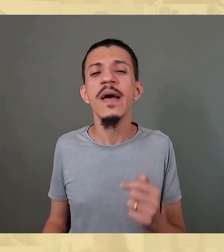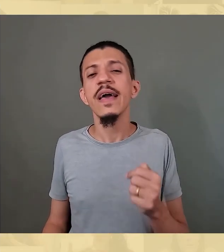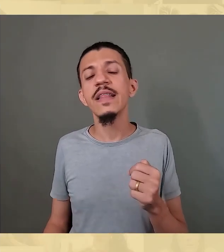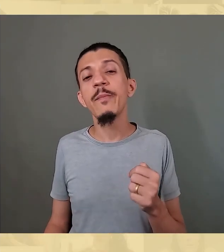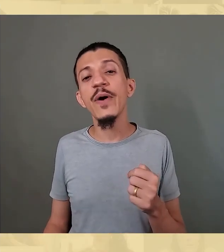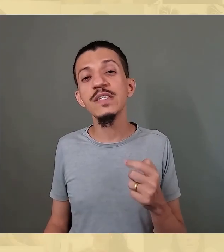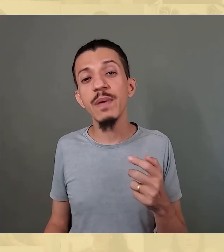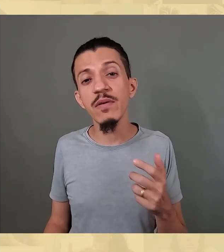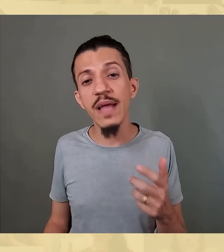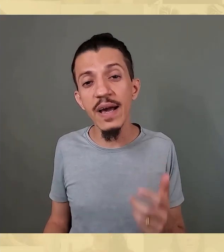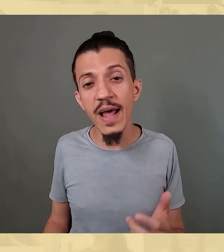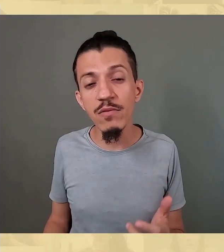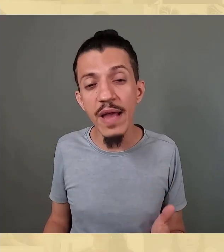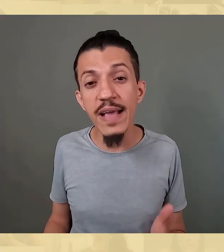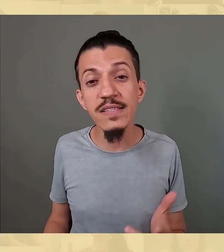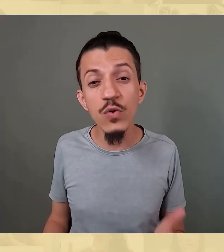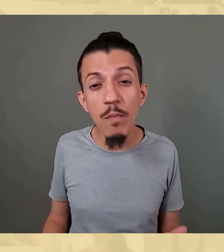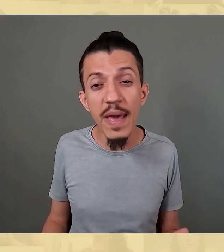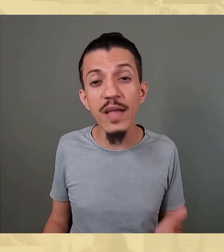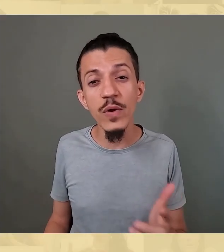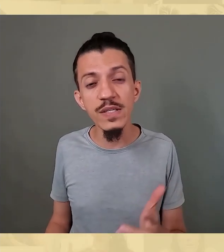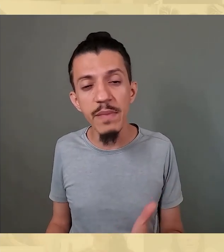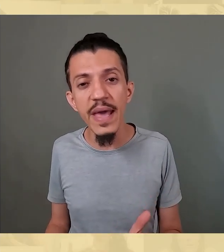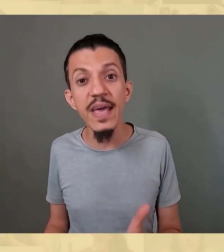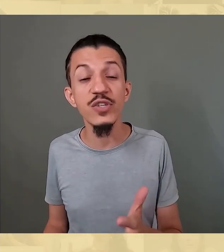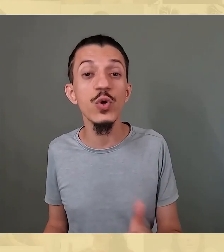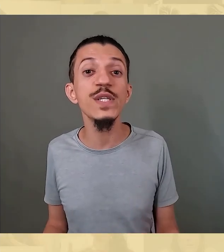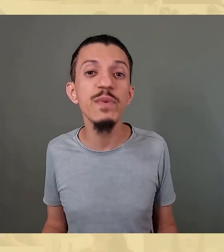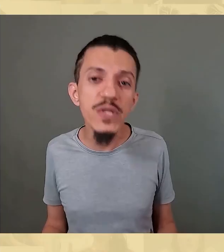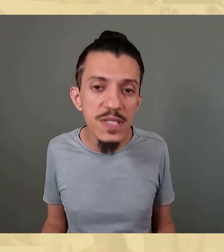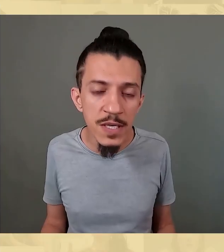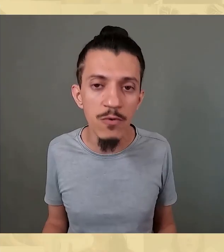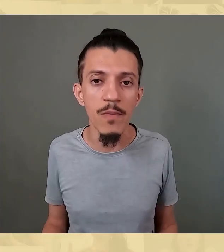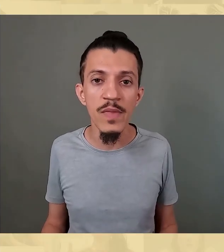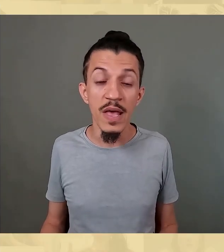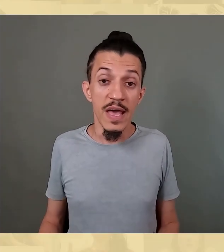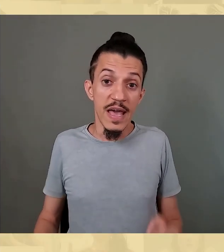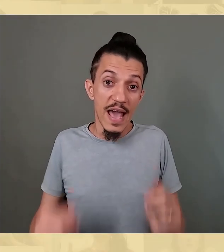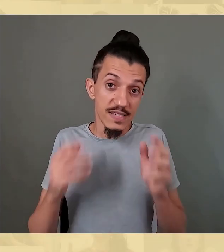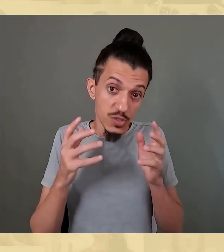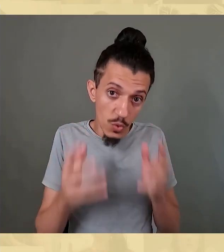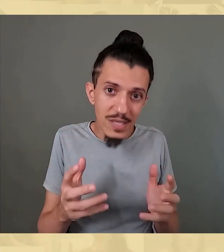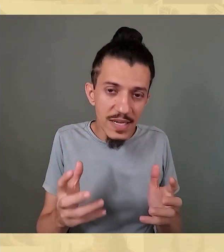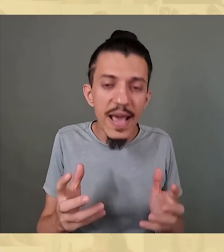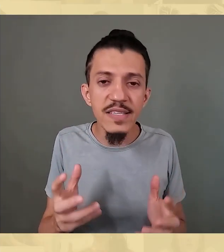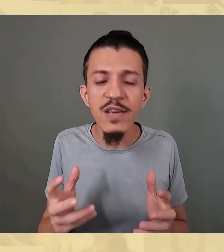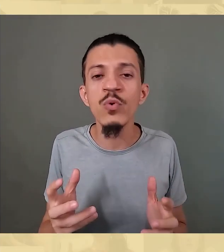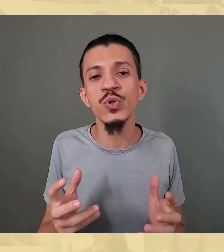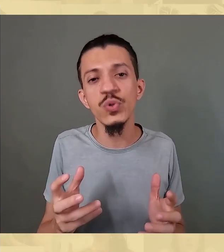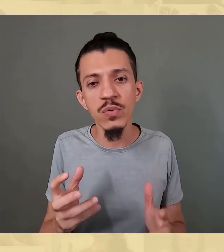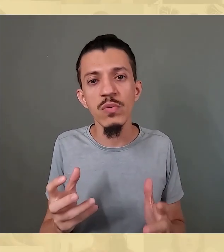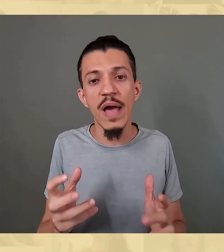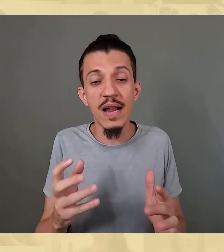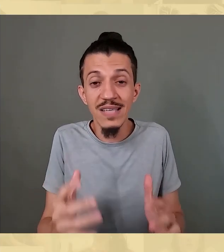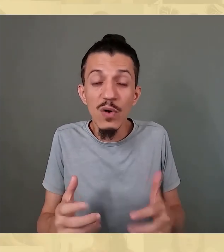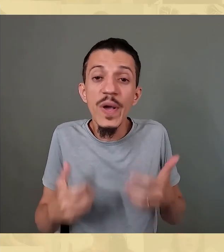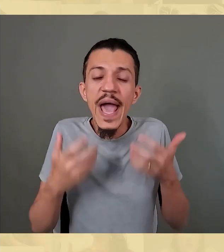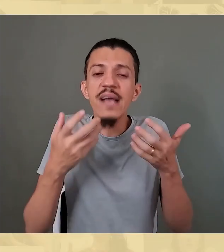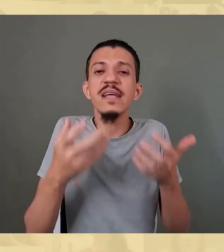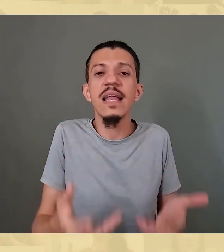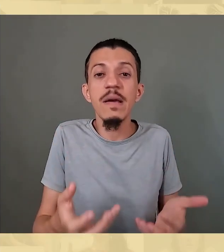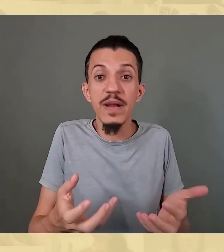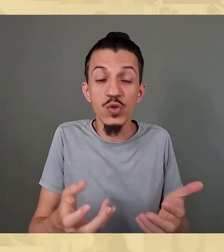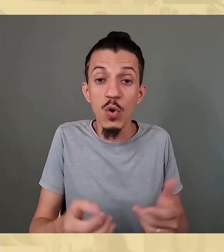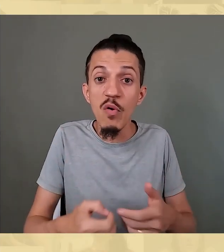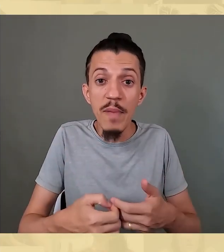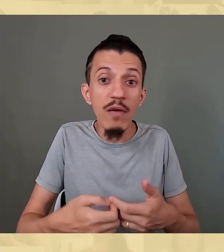2002 e depois pelo Decreto-Lei 5626 de 2005. Essas duas leis em conjunto, elas reconhecem